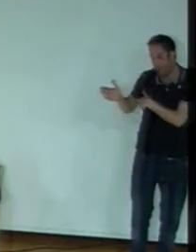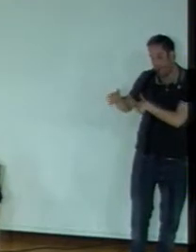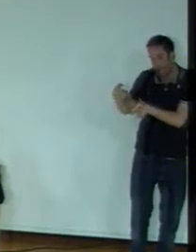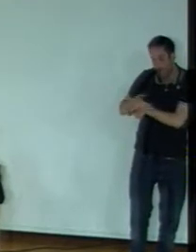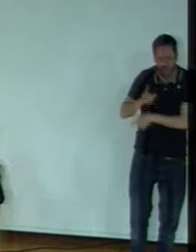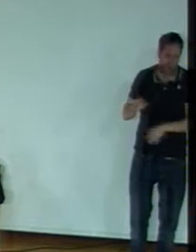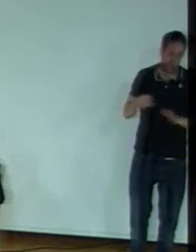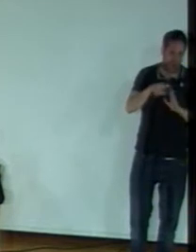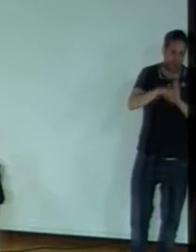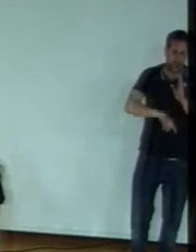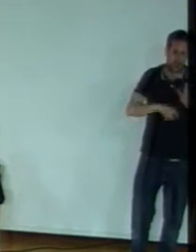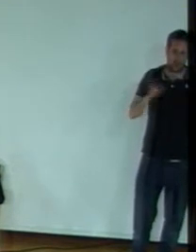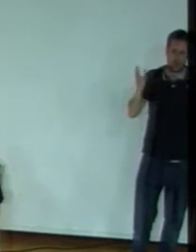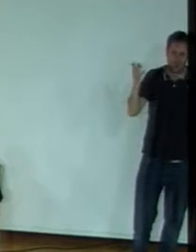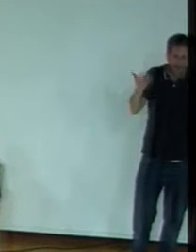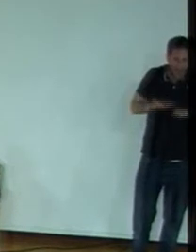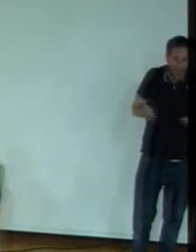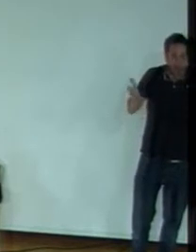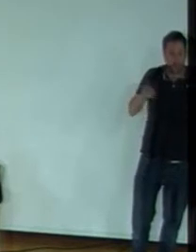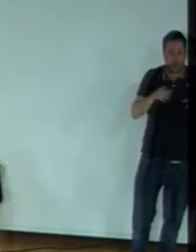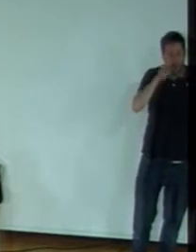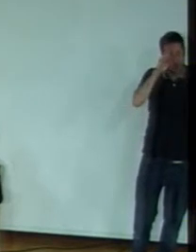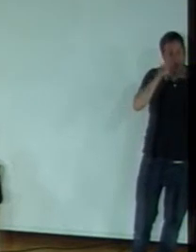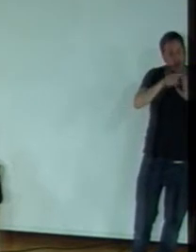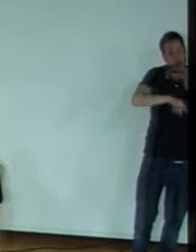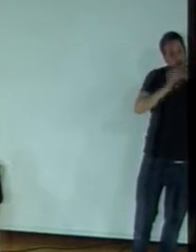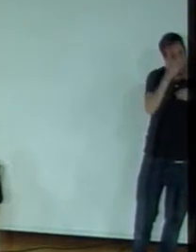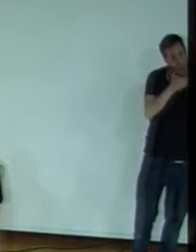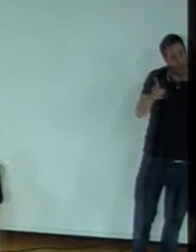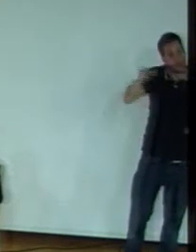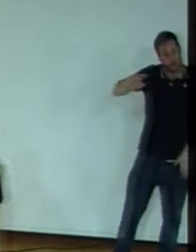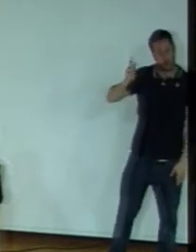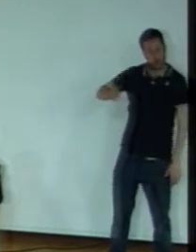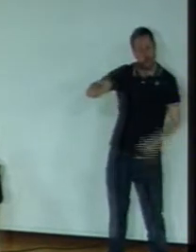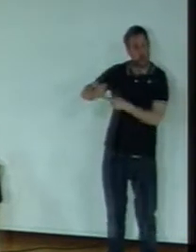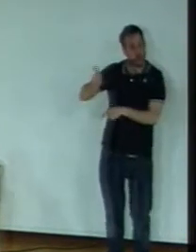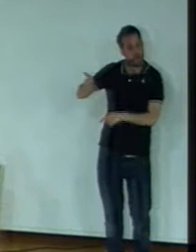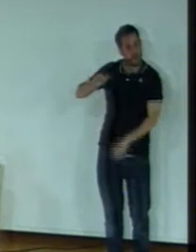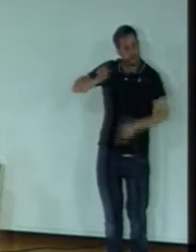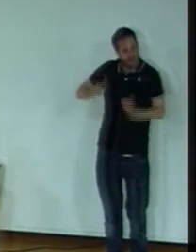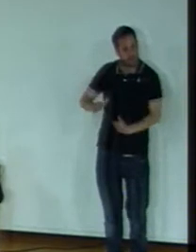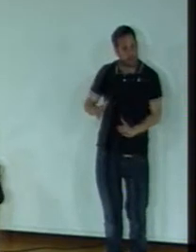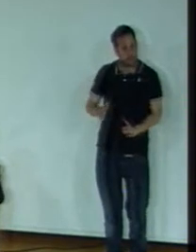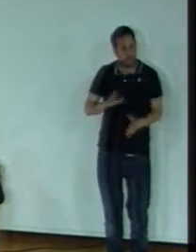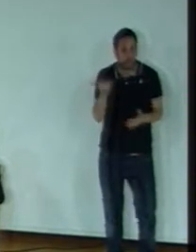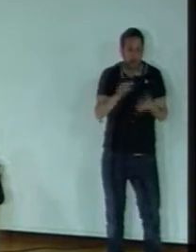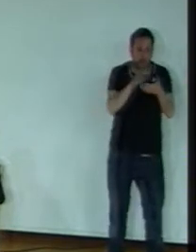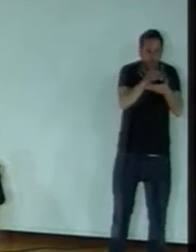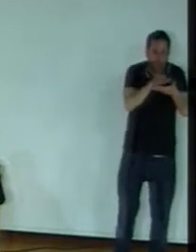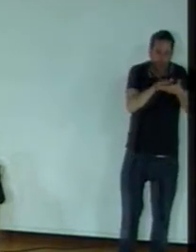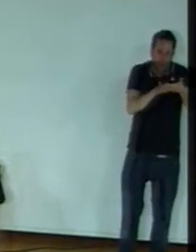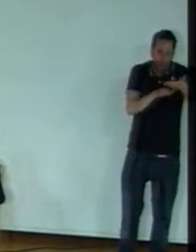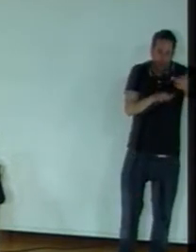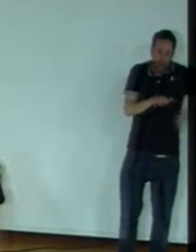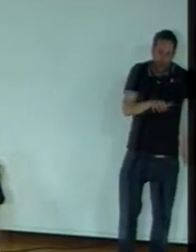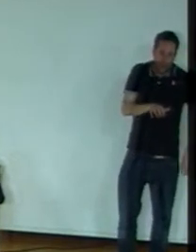on donne une règle large et on laisse le soin au juge derrière d'interpréter la règle de droit et puis de pouvoir éventuellement la faire évoluer un petit peu à la marge en